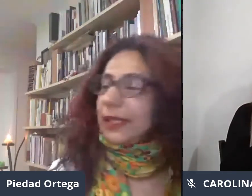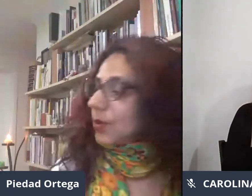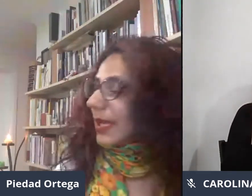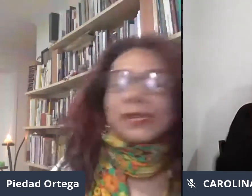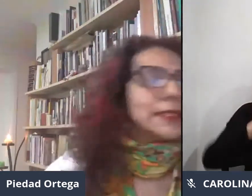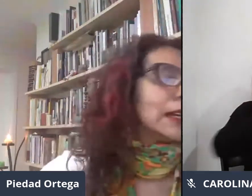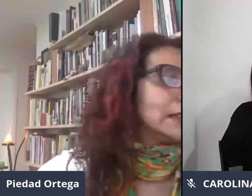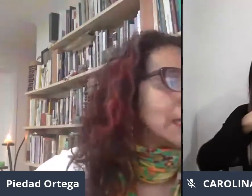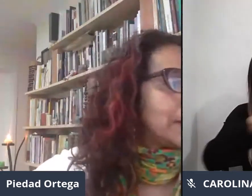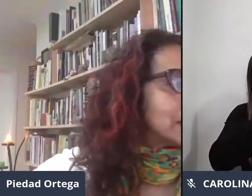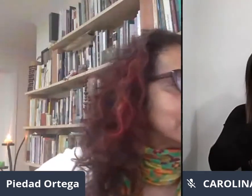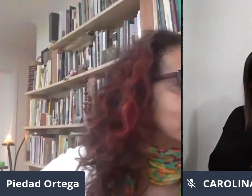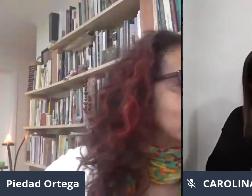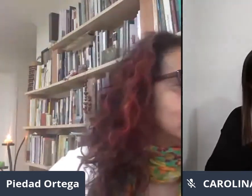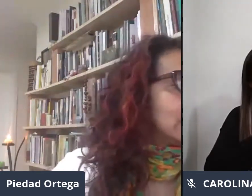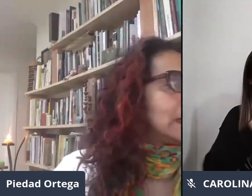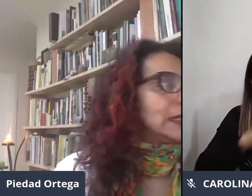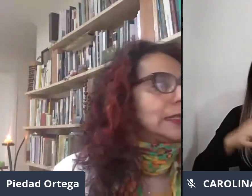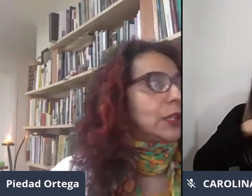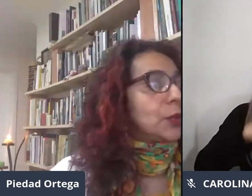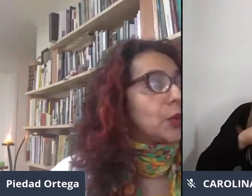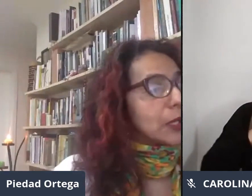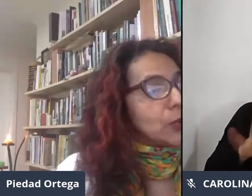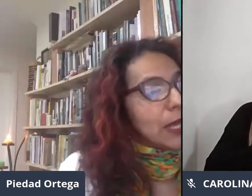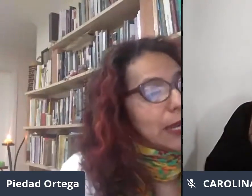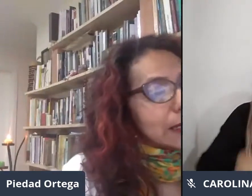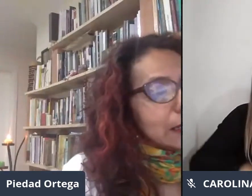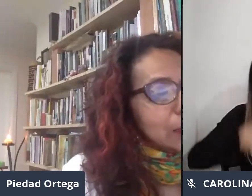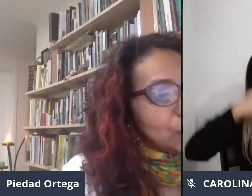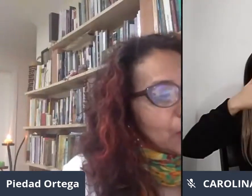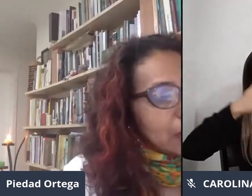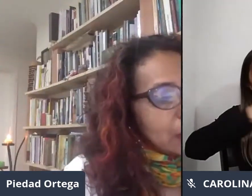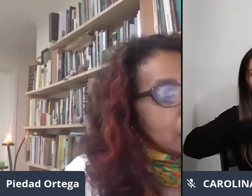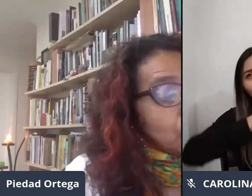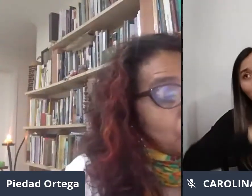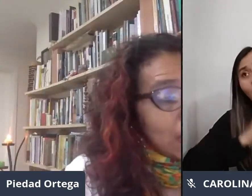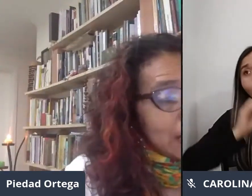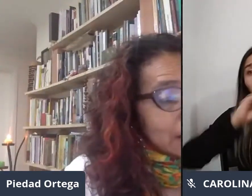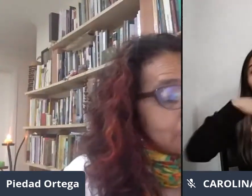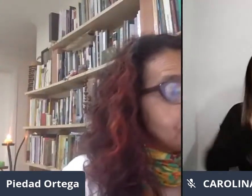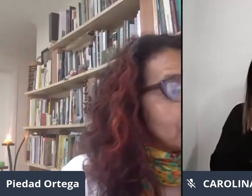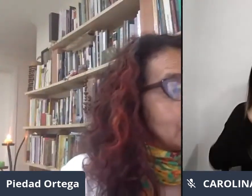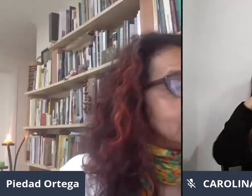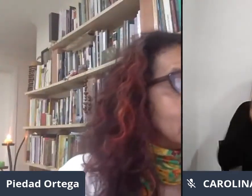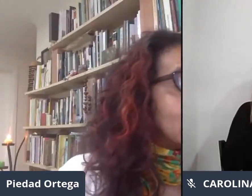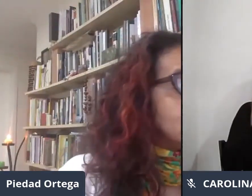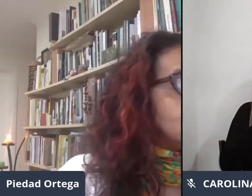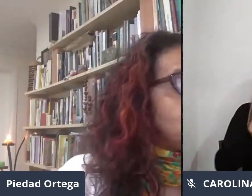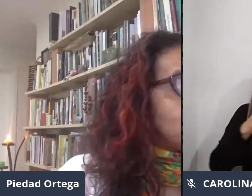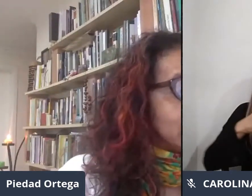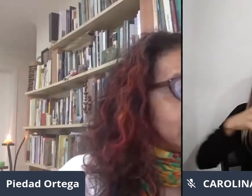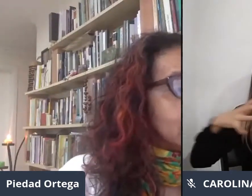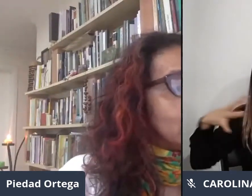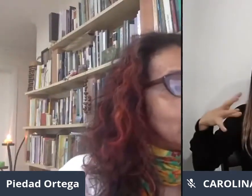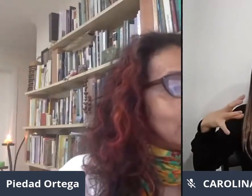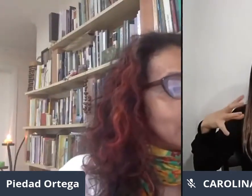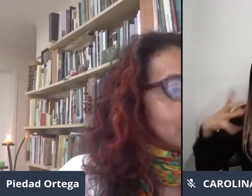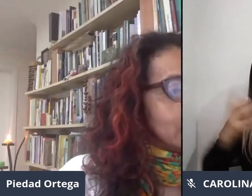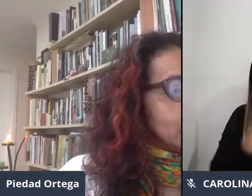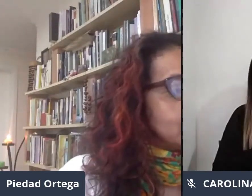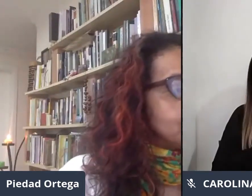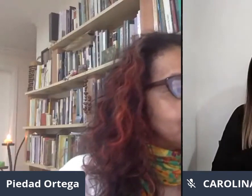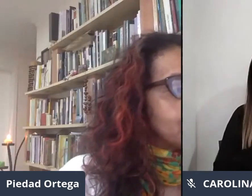la urgencia y la paciencia, de lo molecular y lo molar, del realismo político y